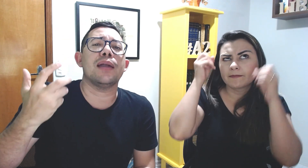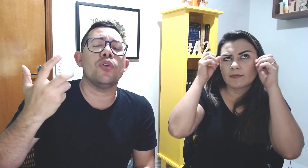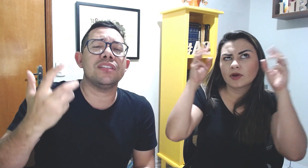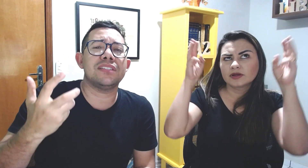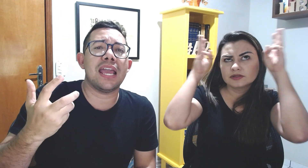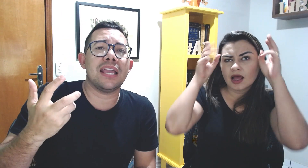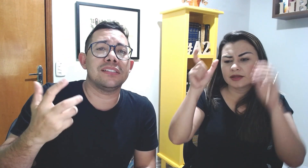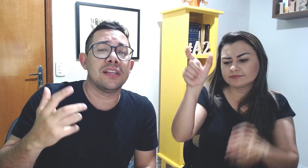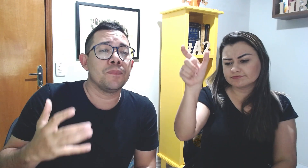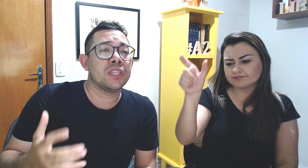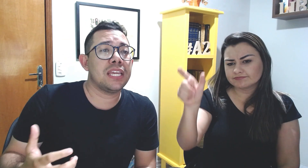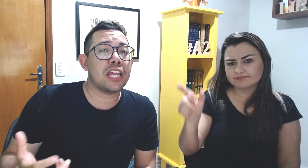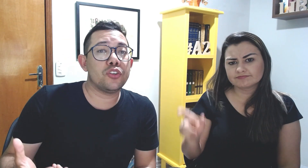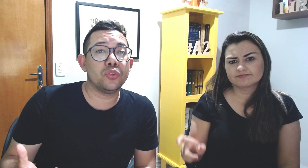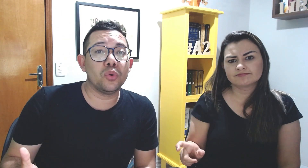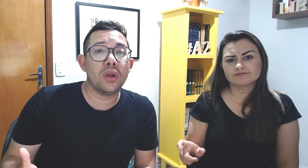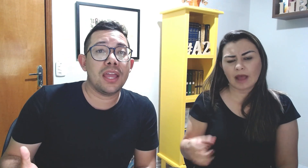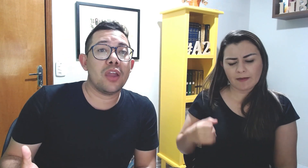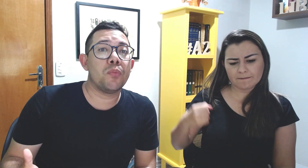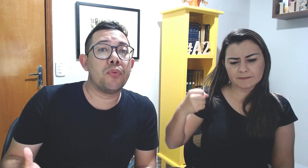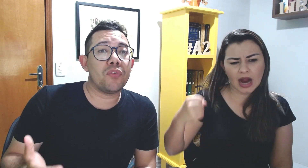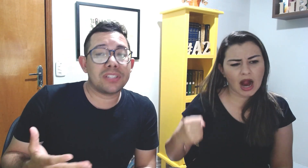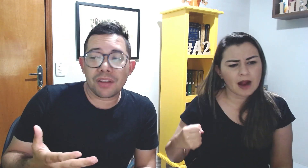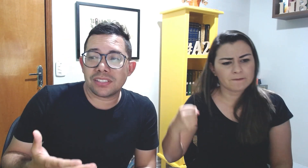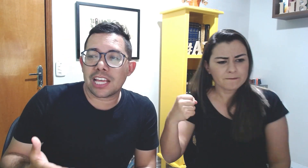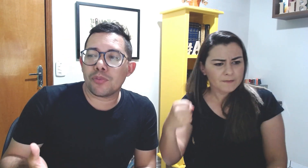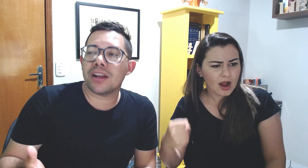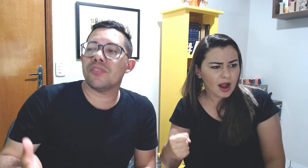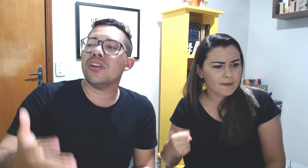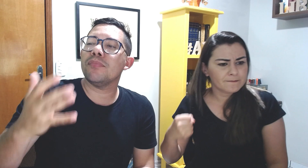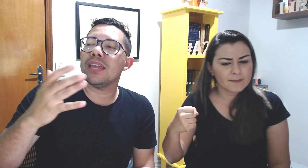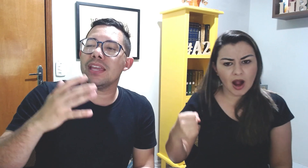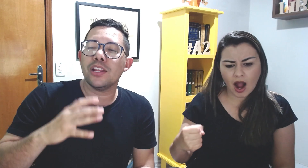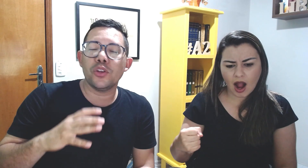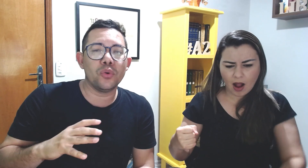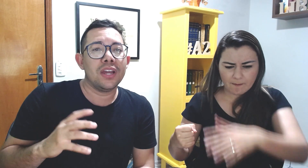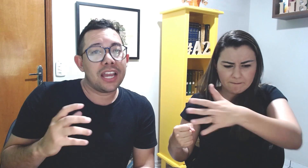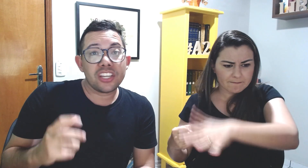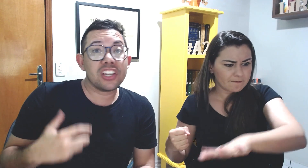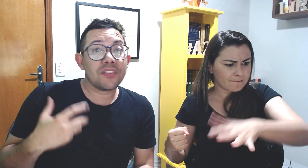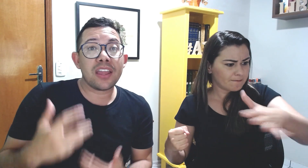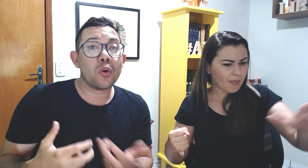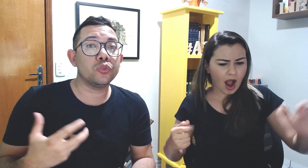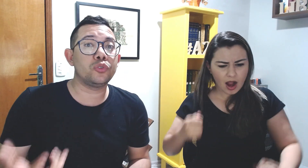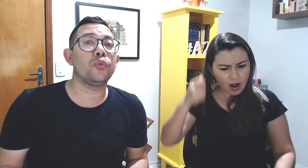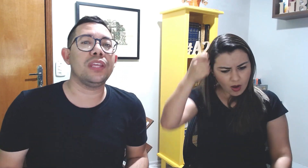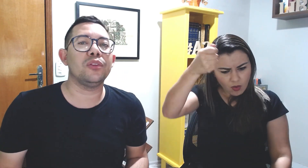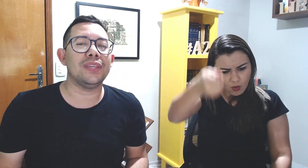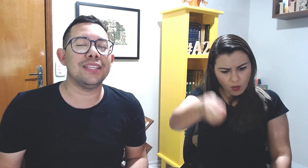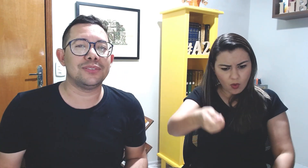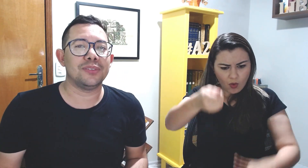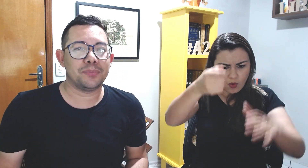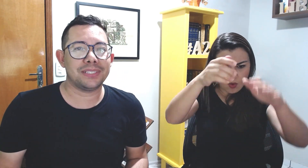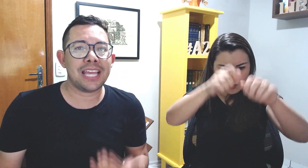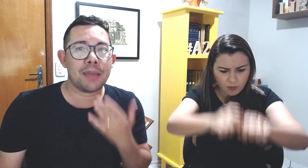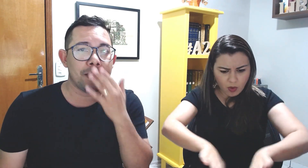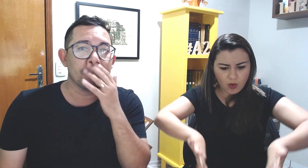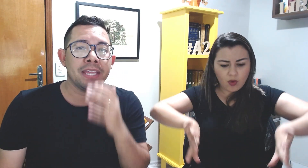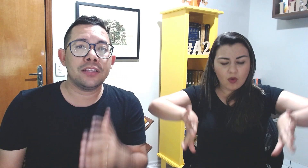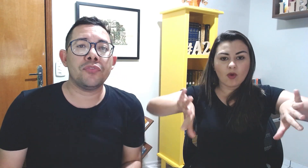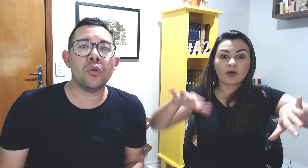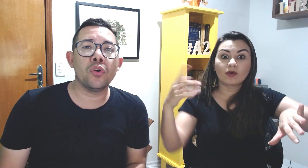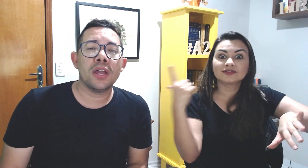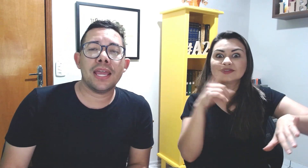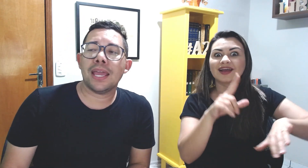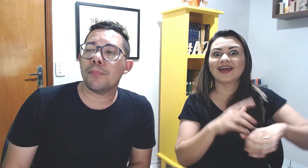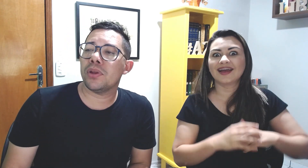quem é Moisés, que ele ajudou o povo a atravessar o Mar Vermelho. A gente já vai construindo isso, percebe?